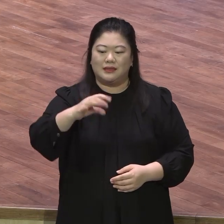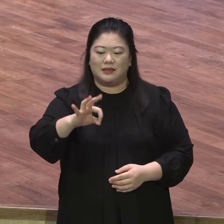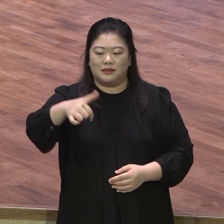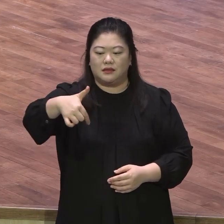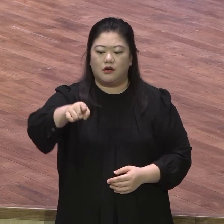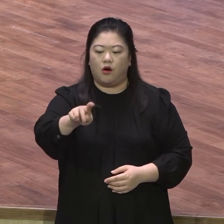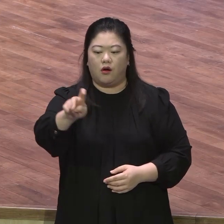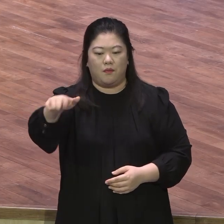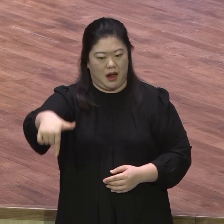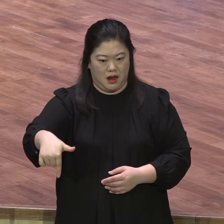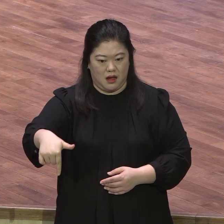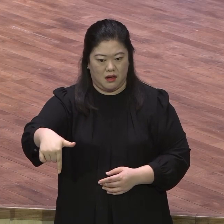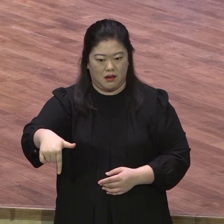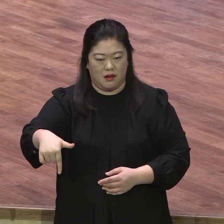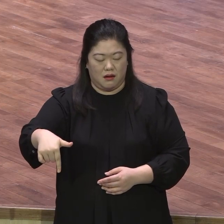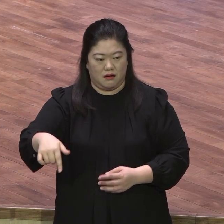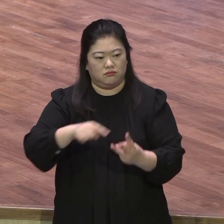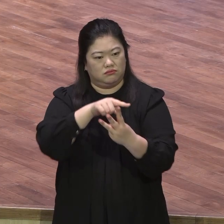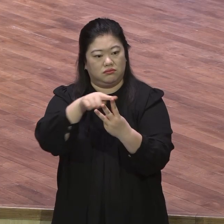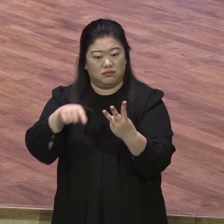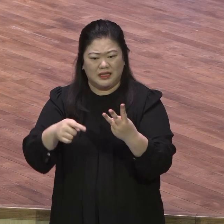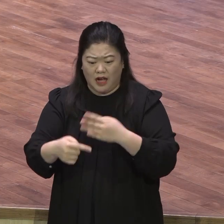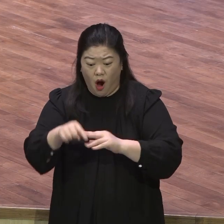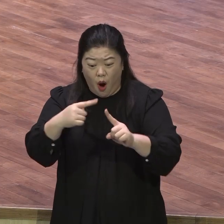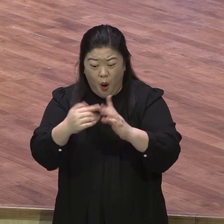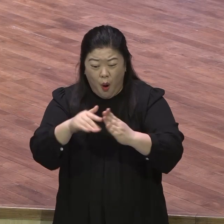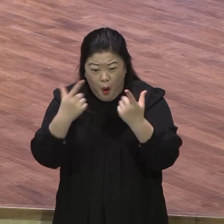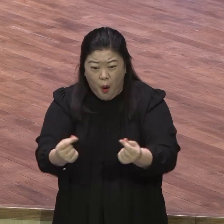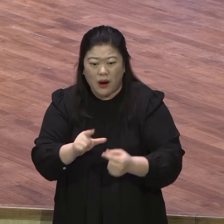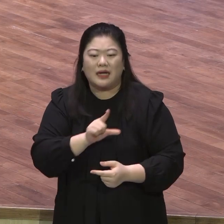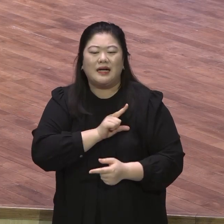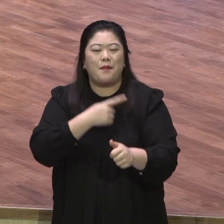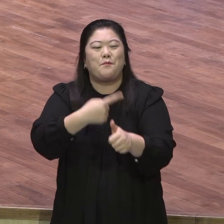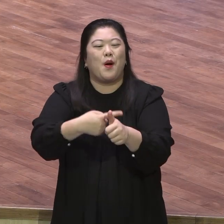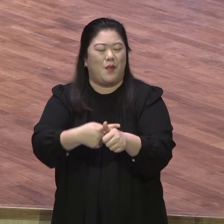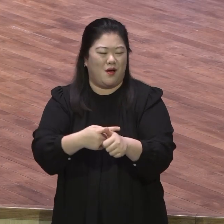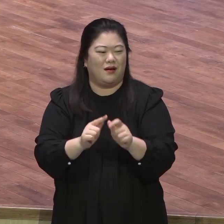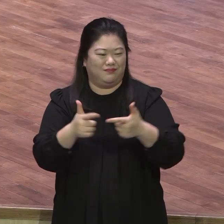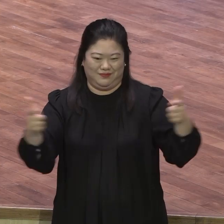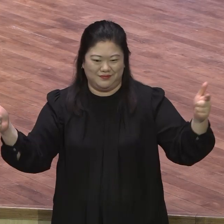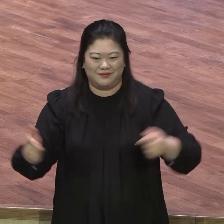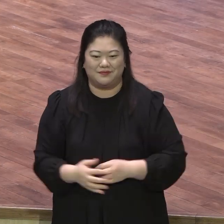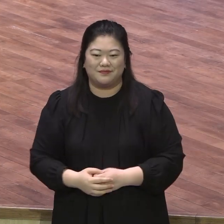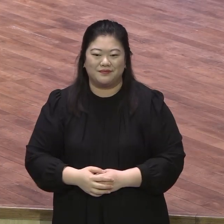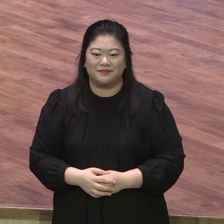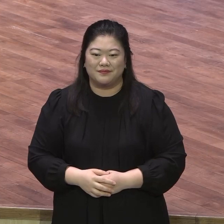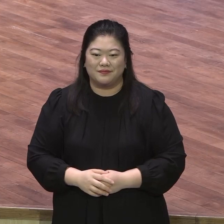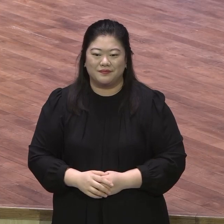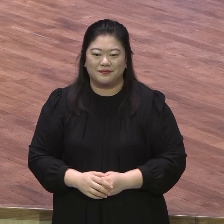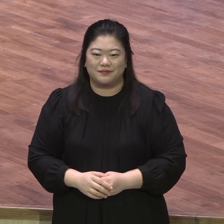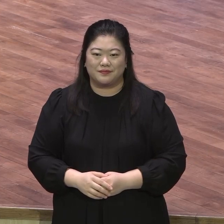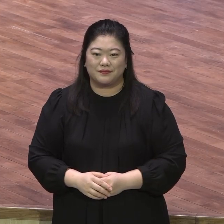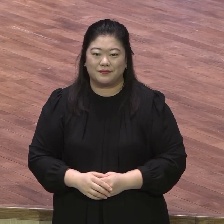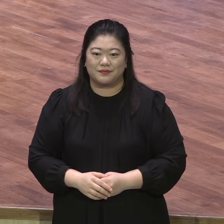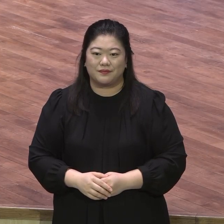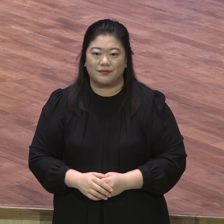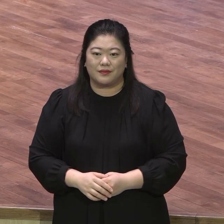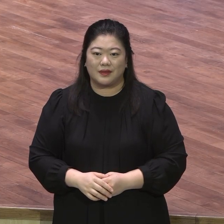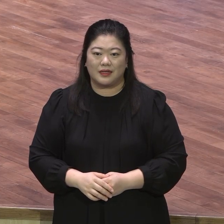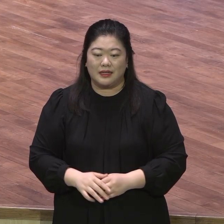그 내용을 조금씩 달리하고 있는 겁니다. 출애굽기는 크게 두 부분을 나누는데 첫 부분은 1장부터